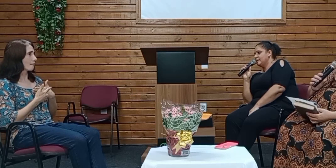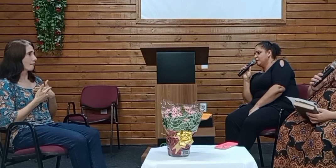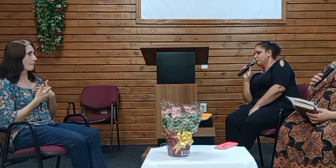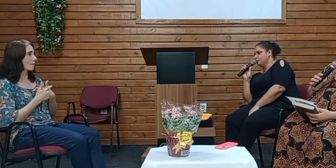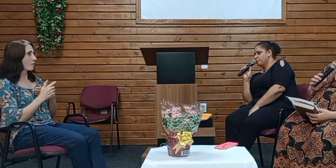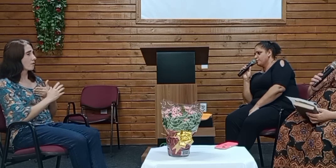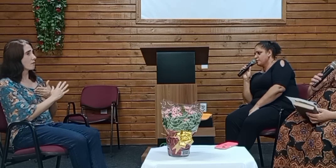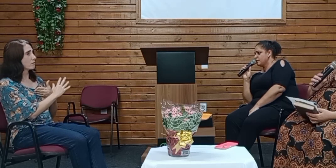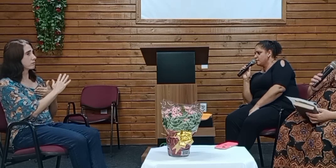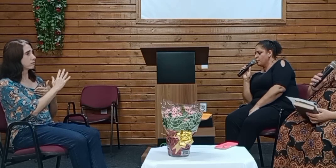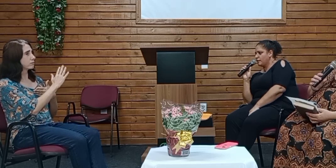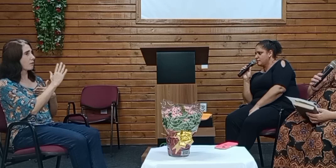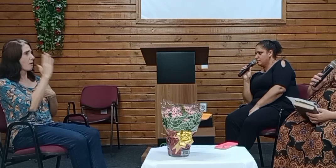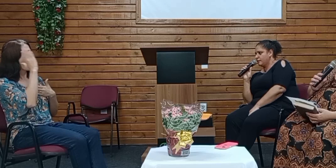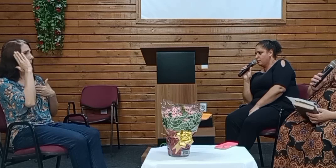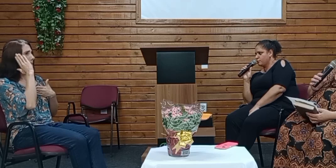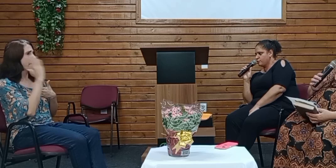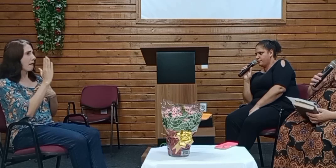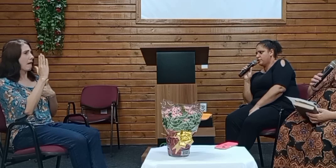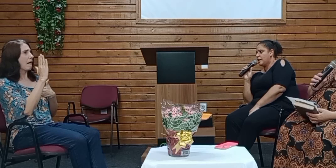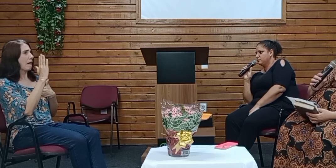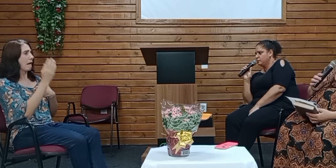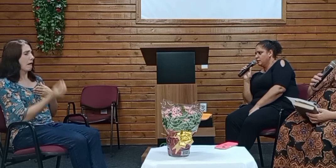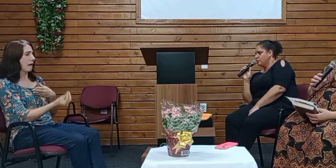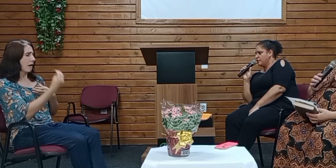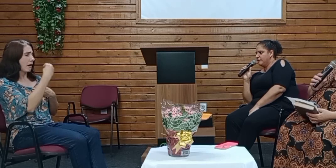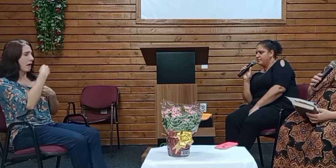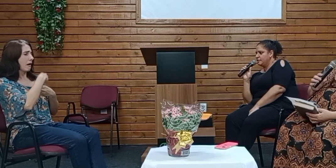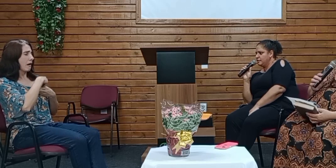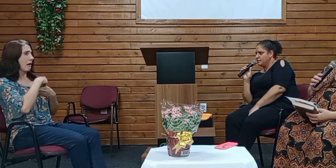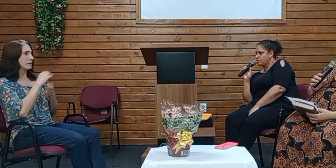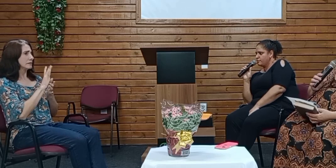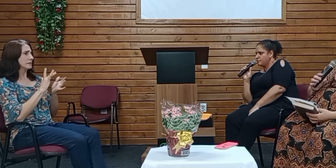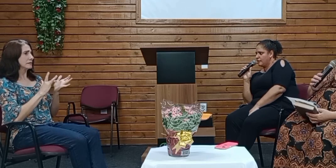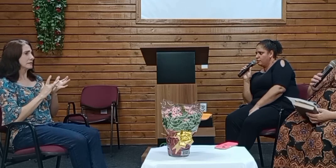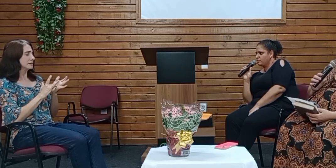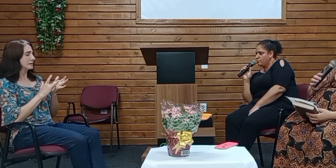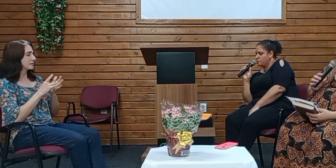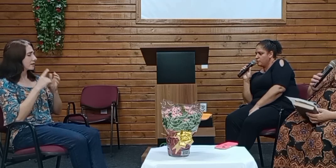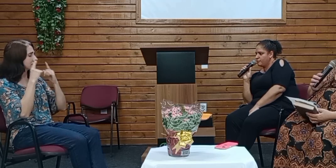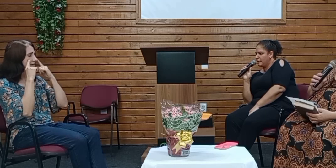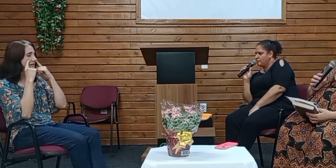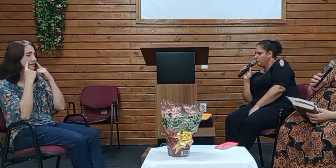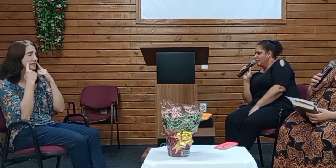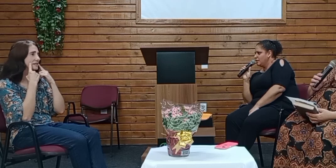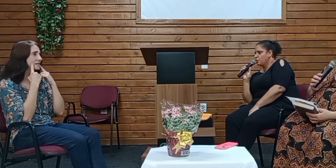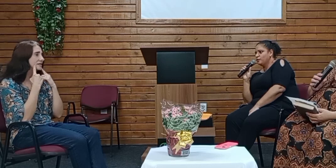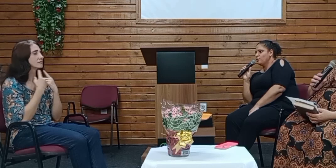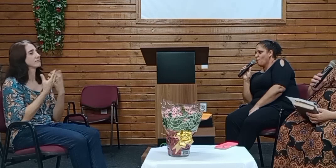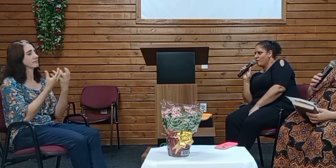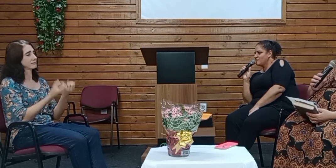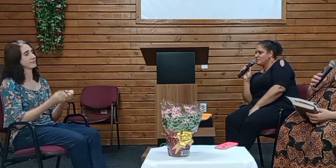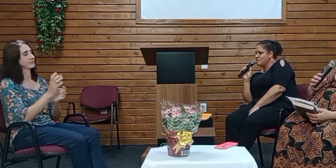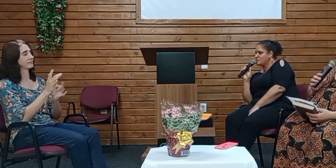aquele amor por Jesus. Antes o meu coração era como se fosse fechado. Chegava ali, as coisas, né, eu não sabia o significado, e quando